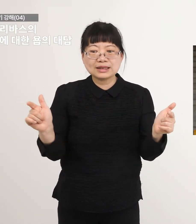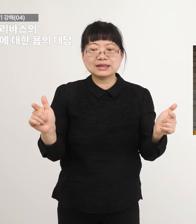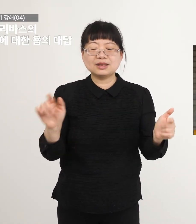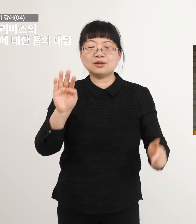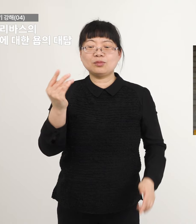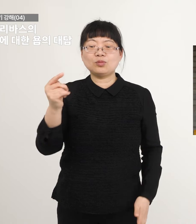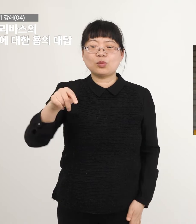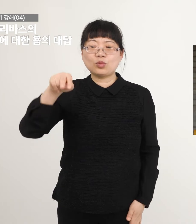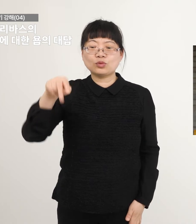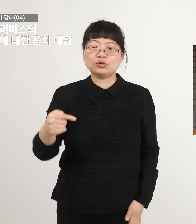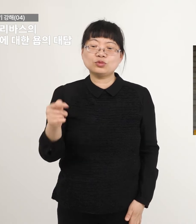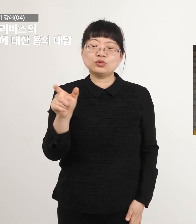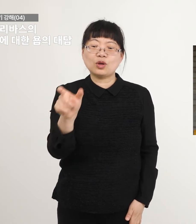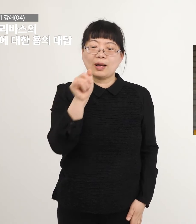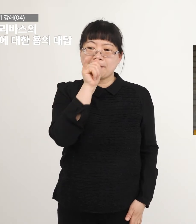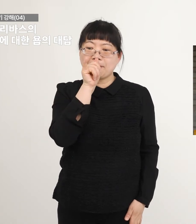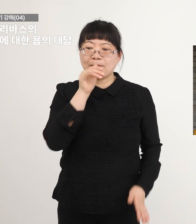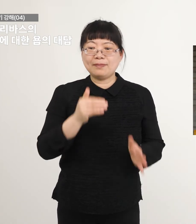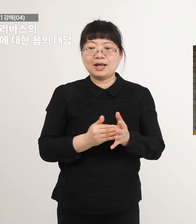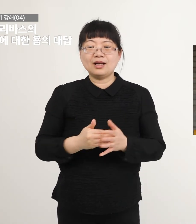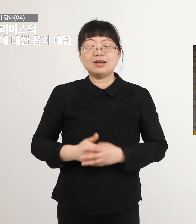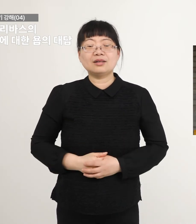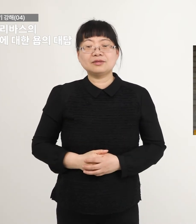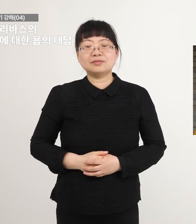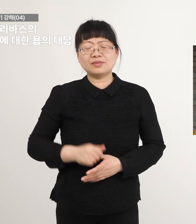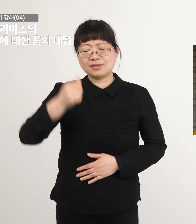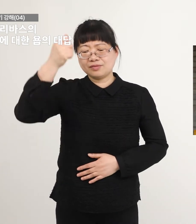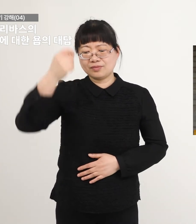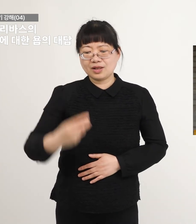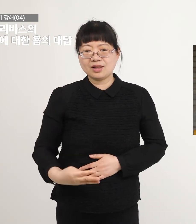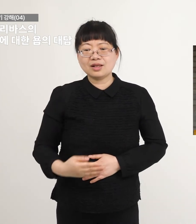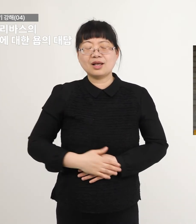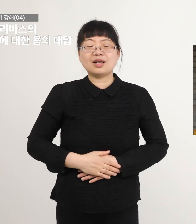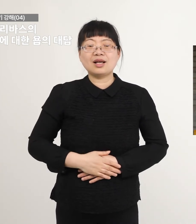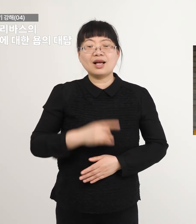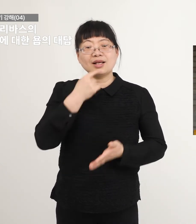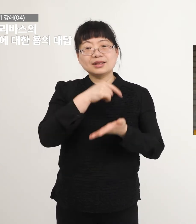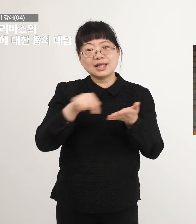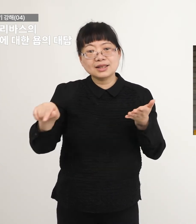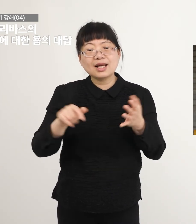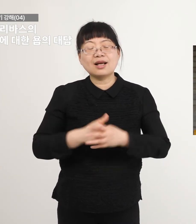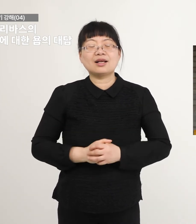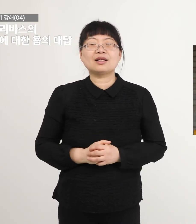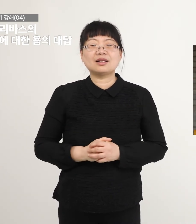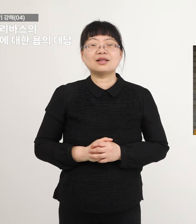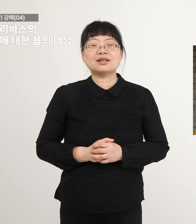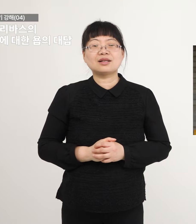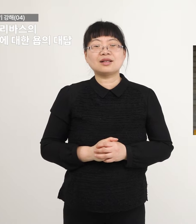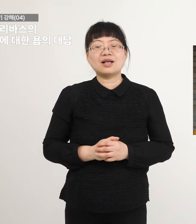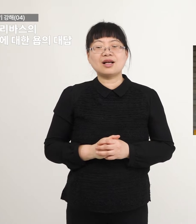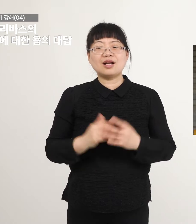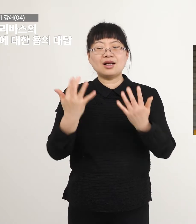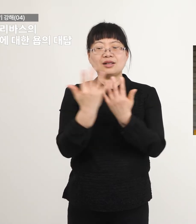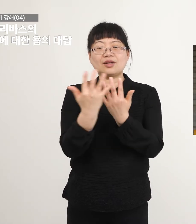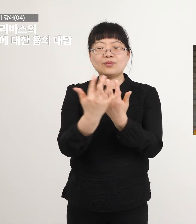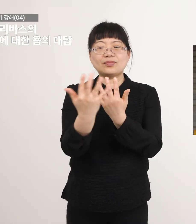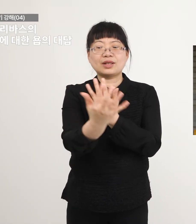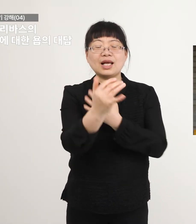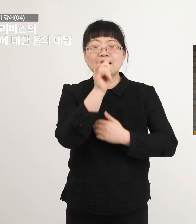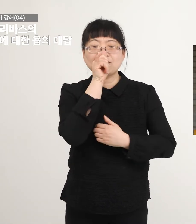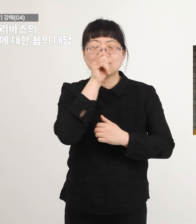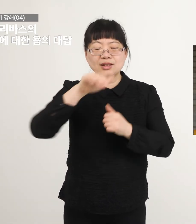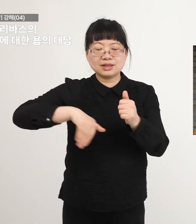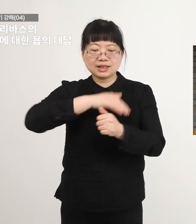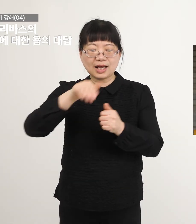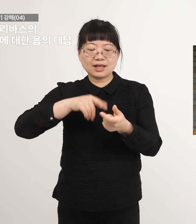보면. 그러니까 여러 차례의 재난이 겹겹이 둘러싸여 있는